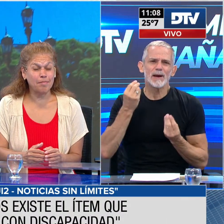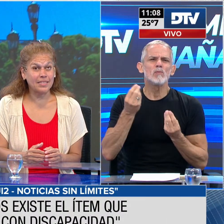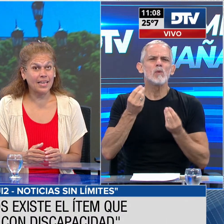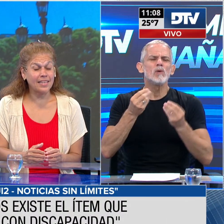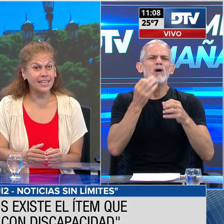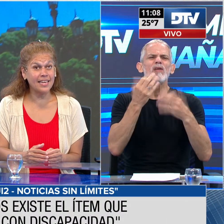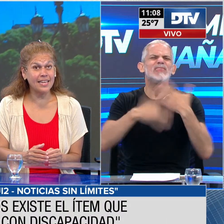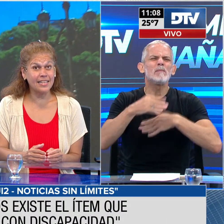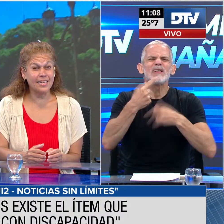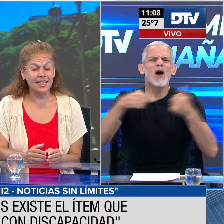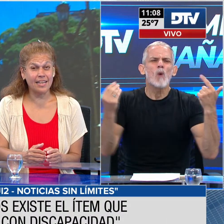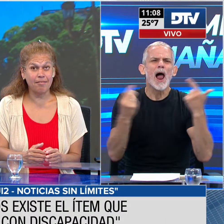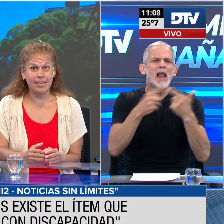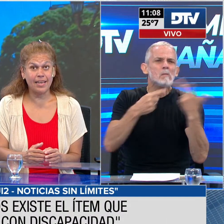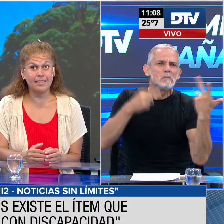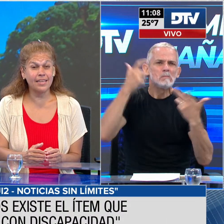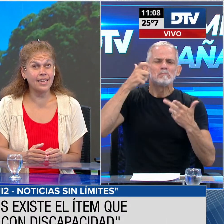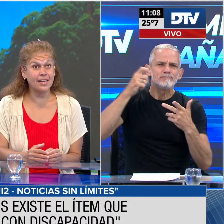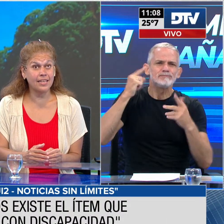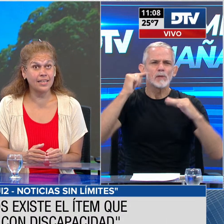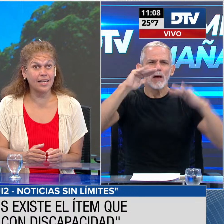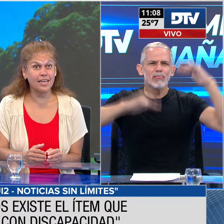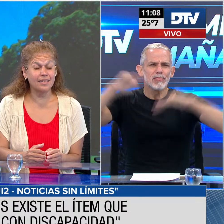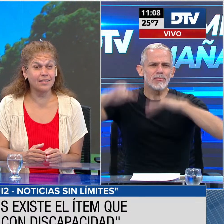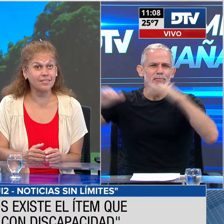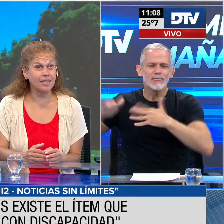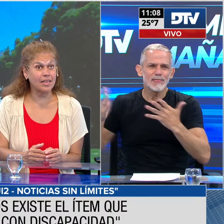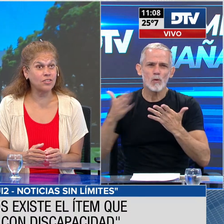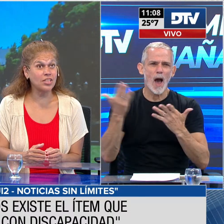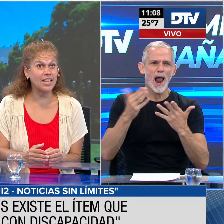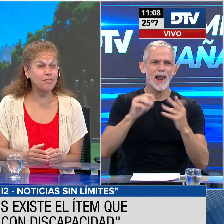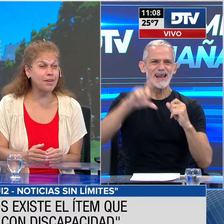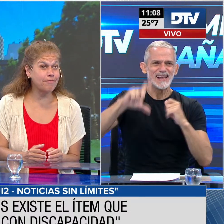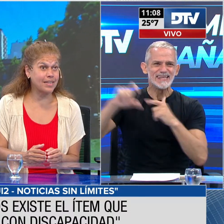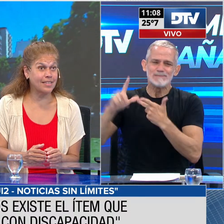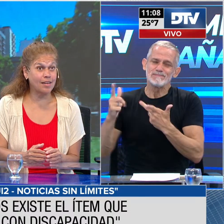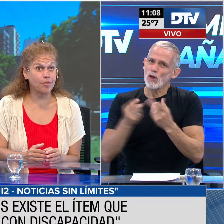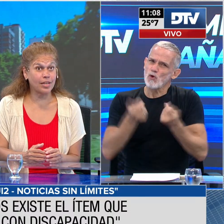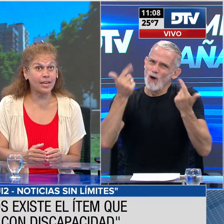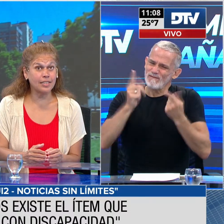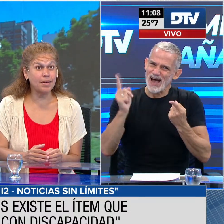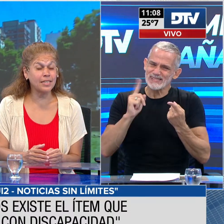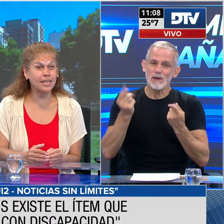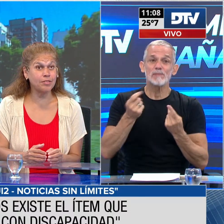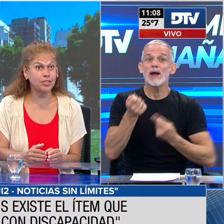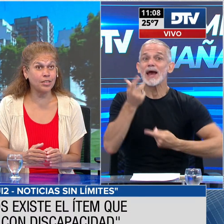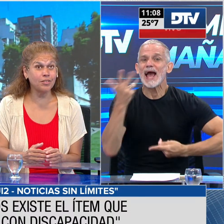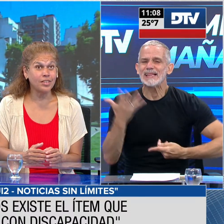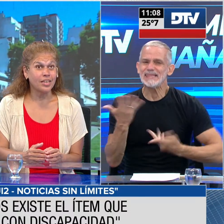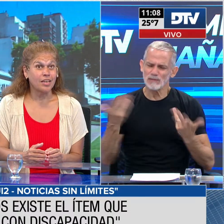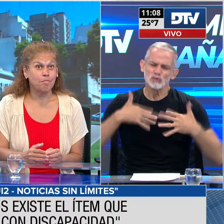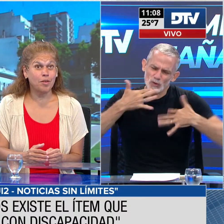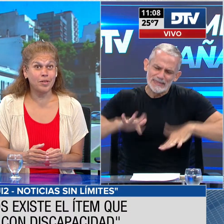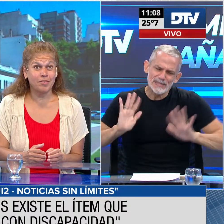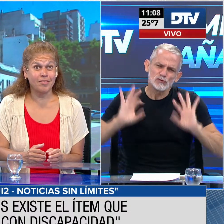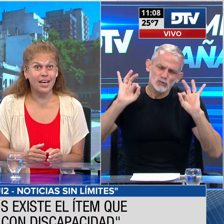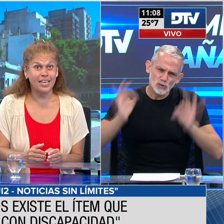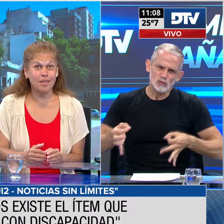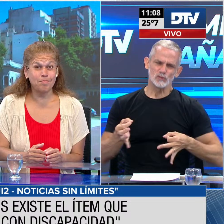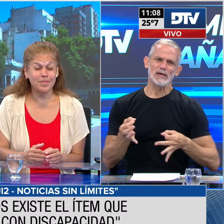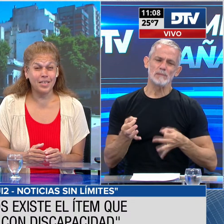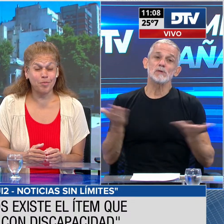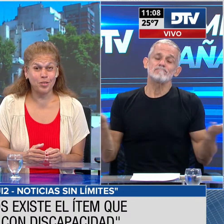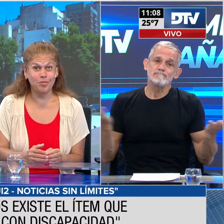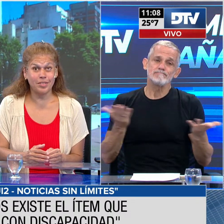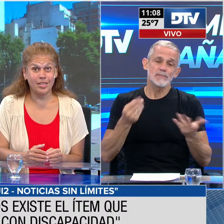de discapacidades tienen, qué gradualidad tienen, entonces no es fácil abordar la temática, lo entiendo, pero bueno, hay